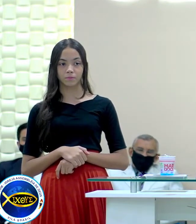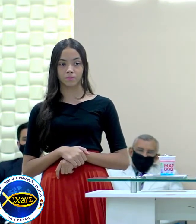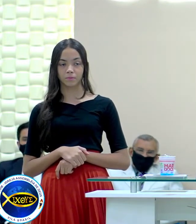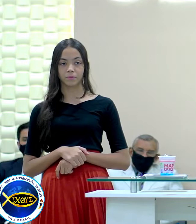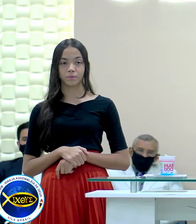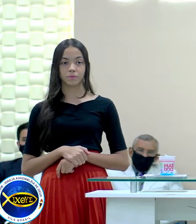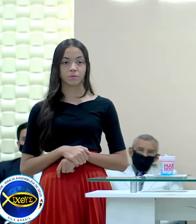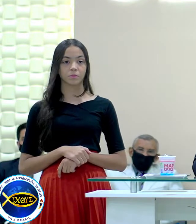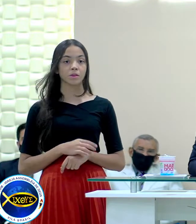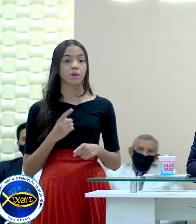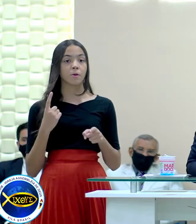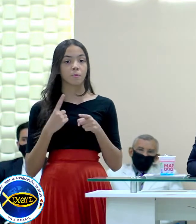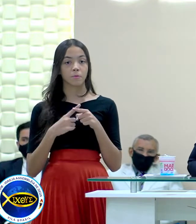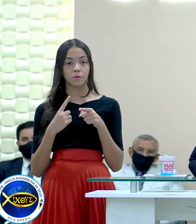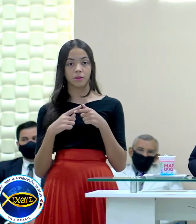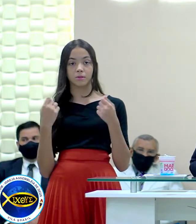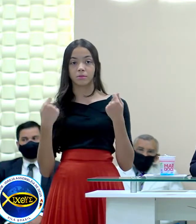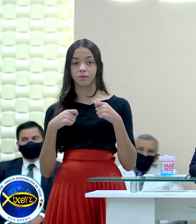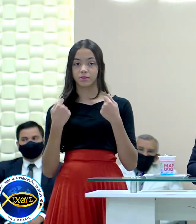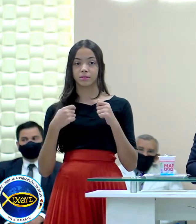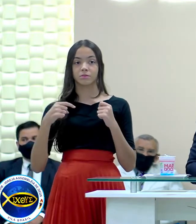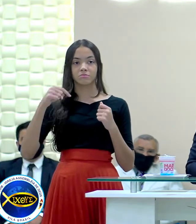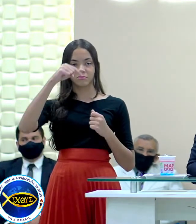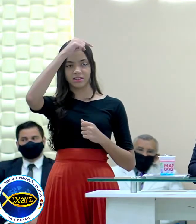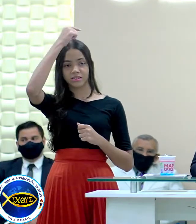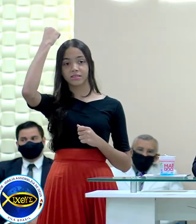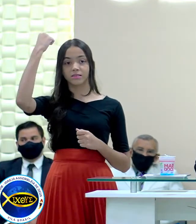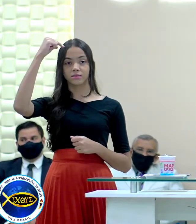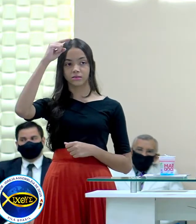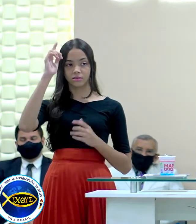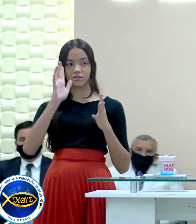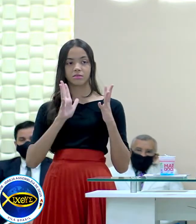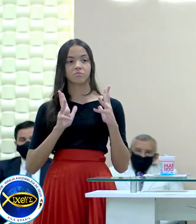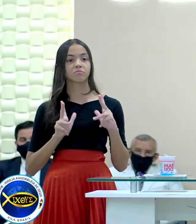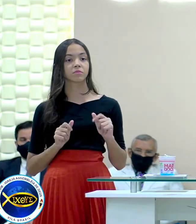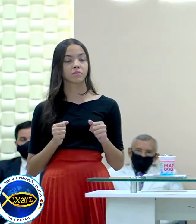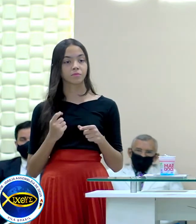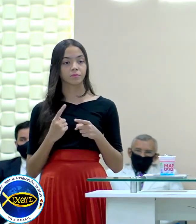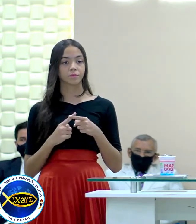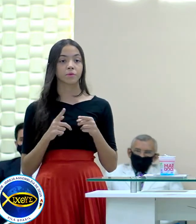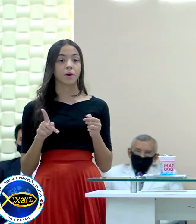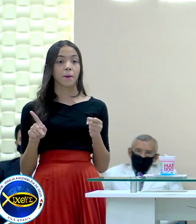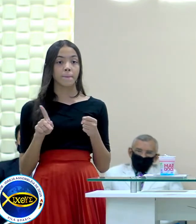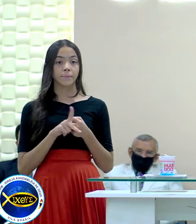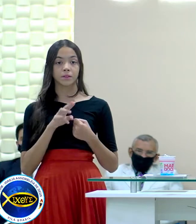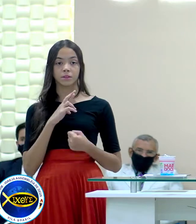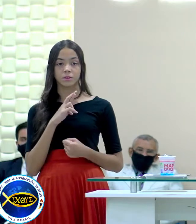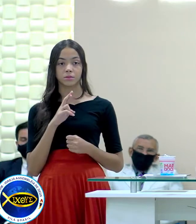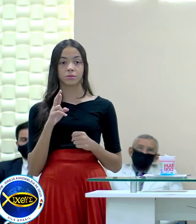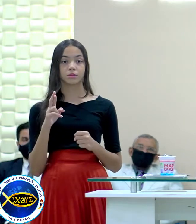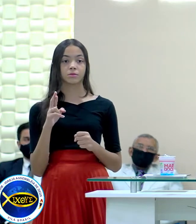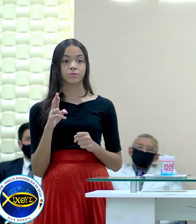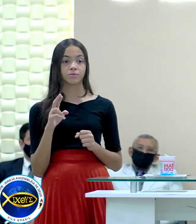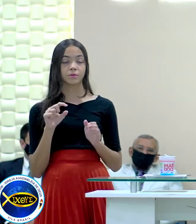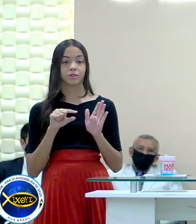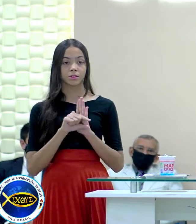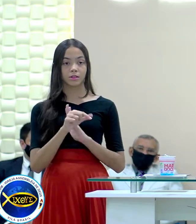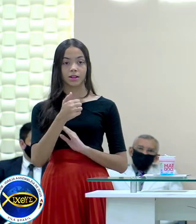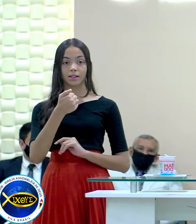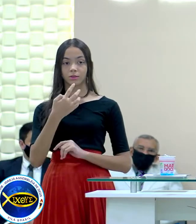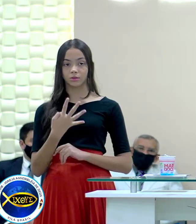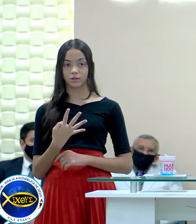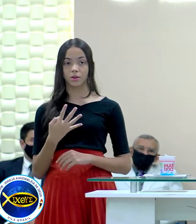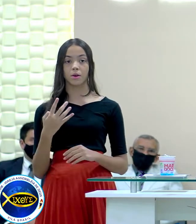Por que devemos ser santos? O apóstolo Pedro ainda responde no versículo 14: porque